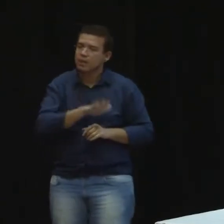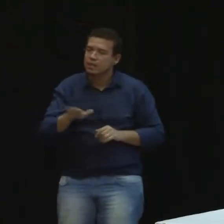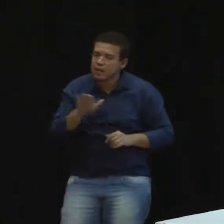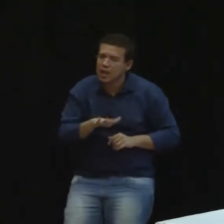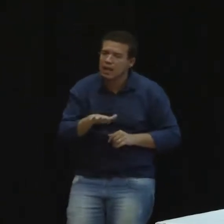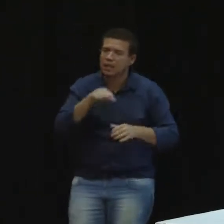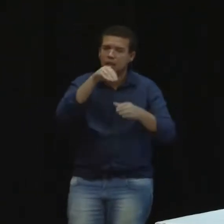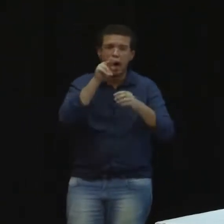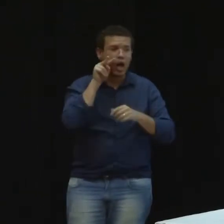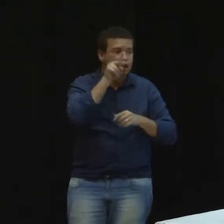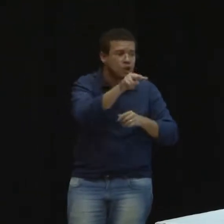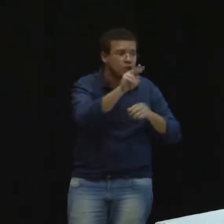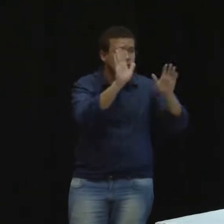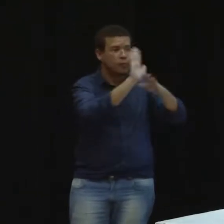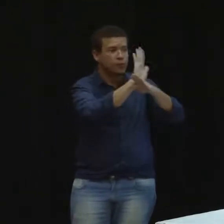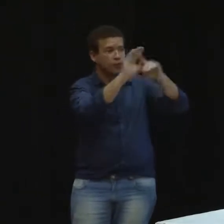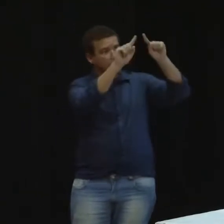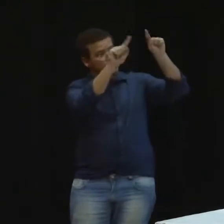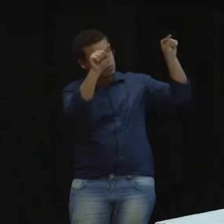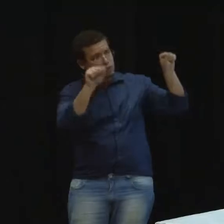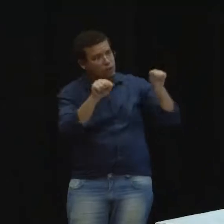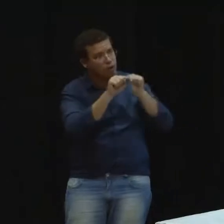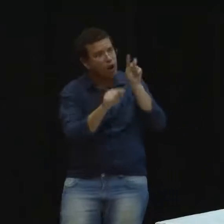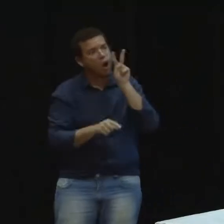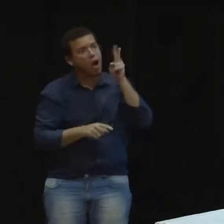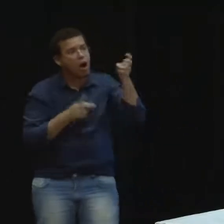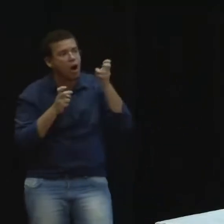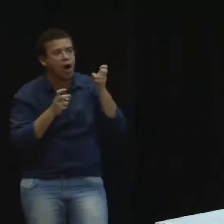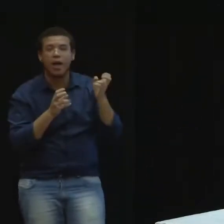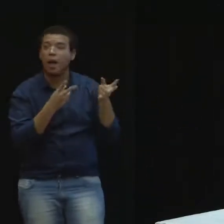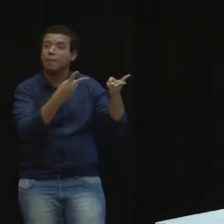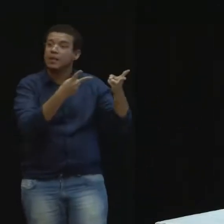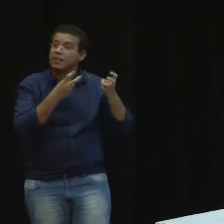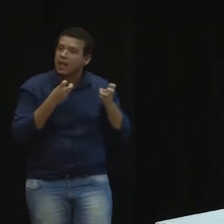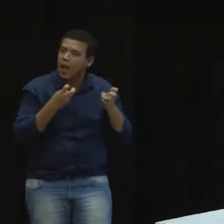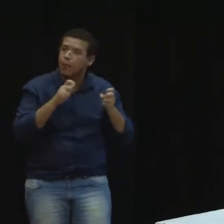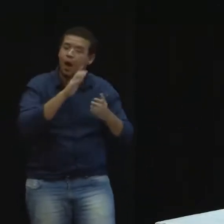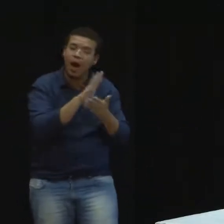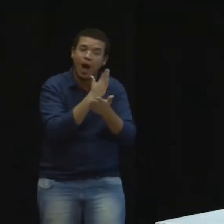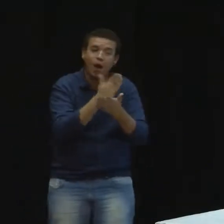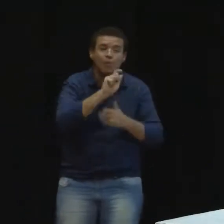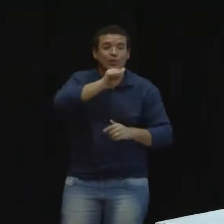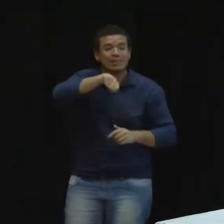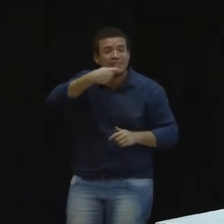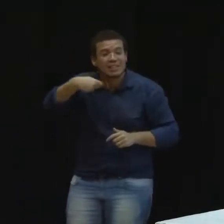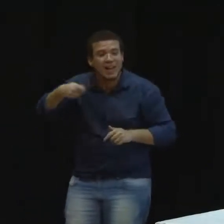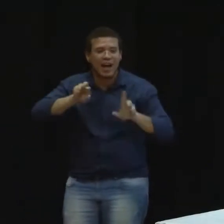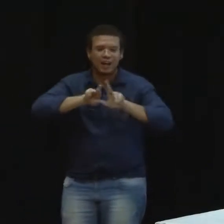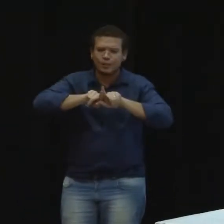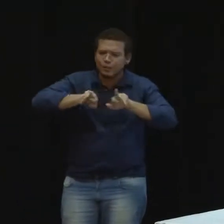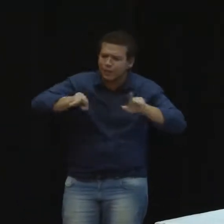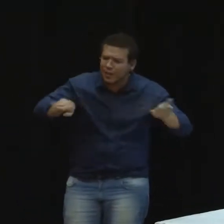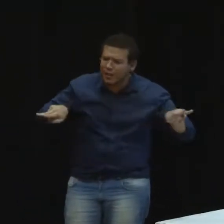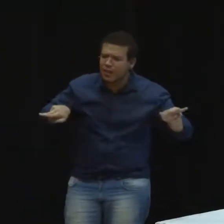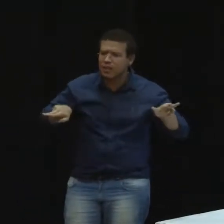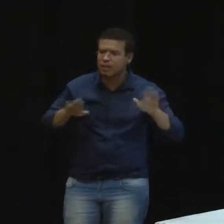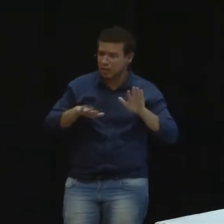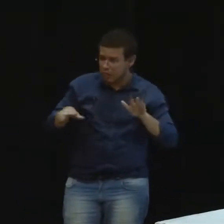tem, por exemplo, se as crianças estão assistindo lá um vídeo e percebem alguns sinais